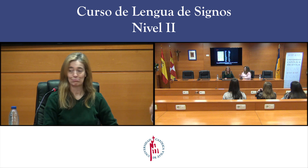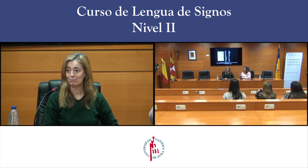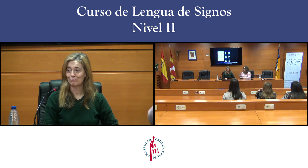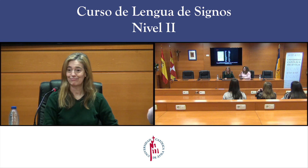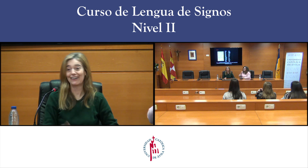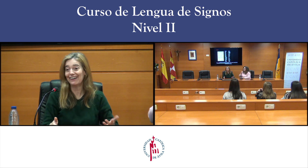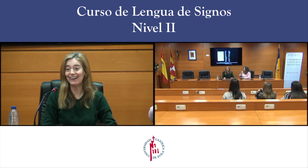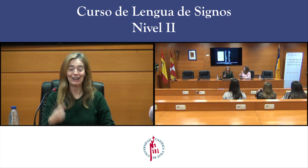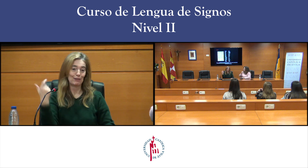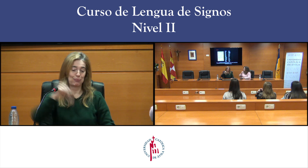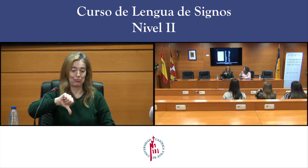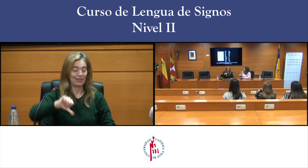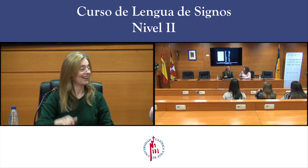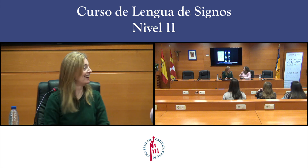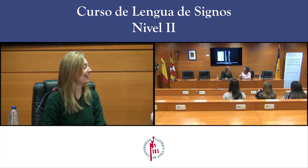también muy universal